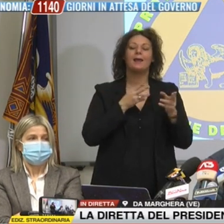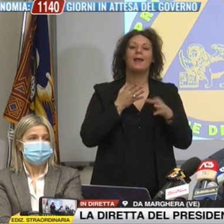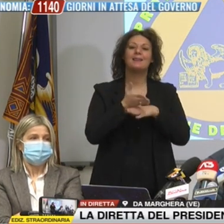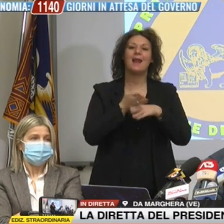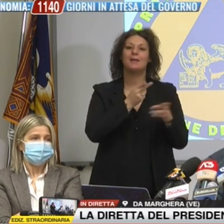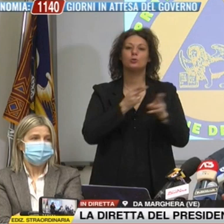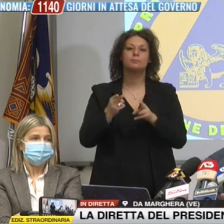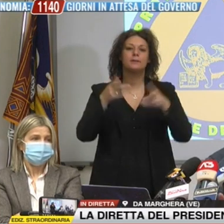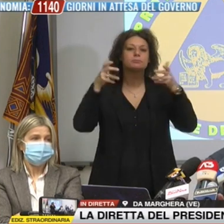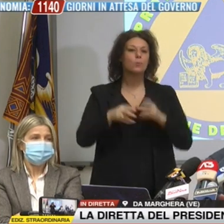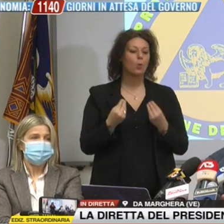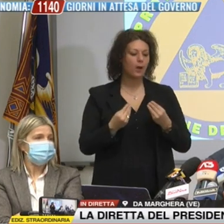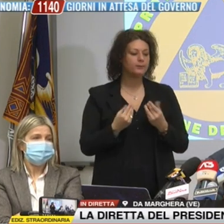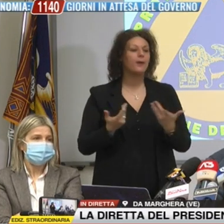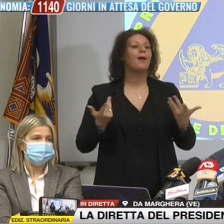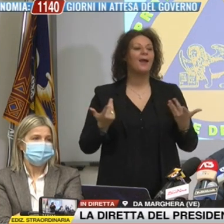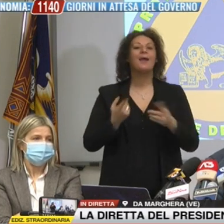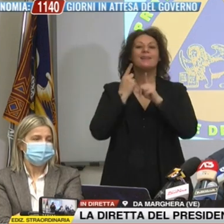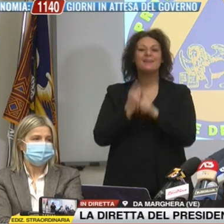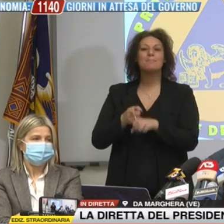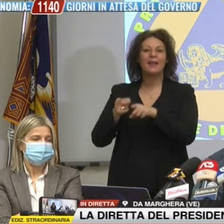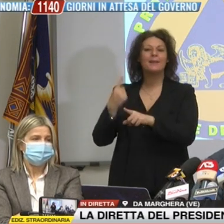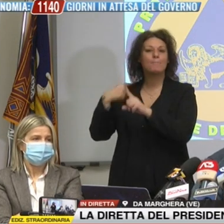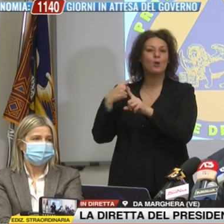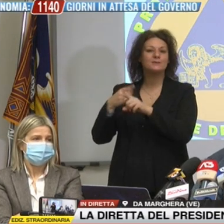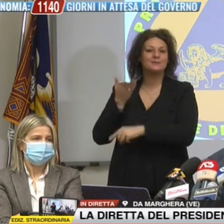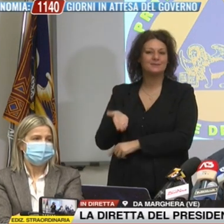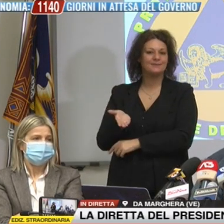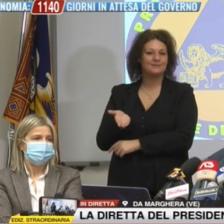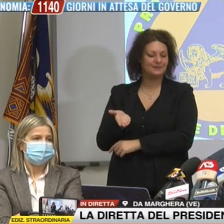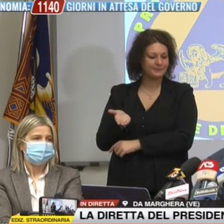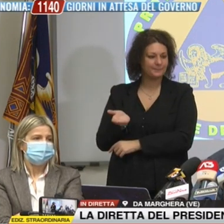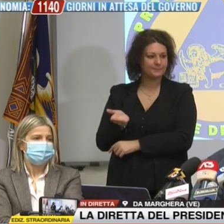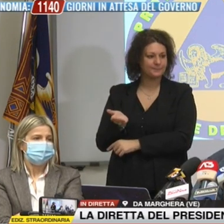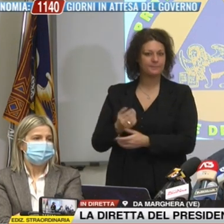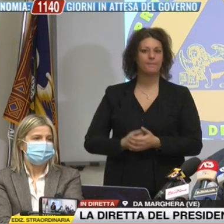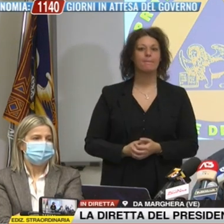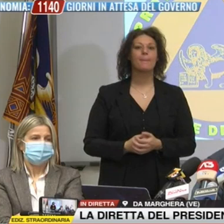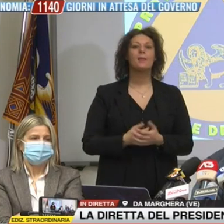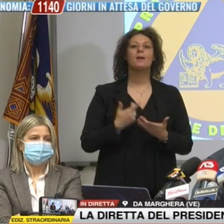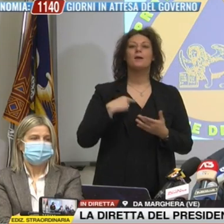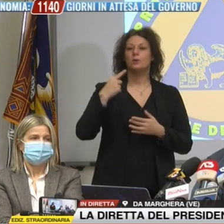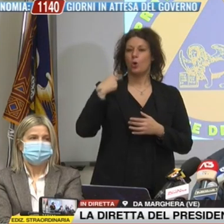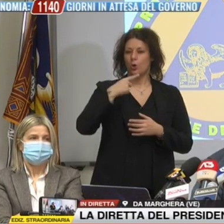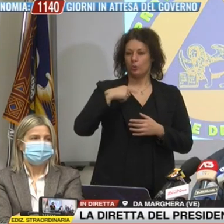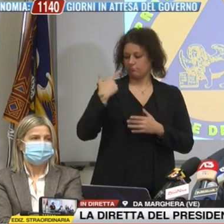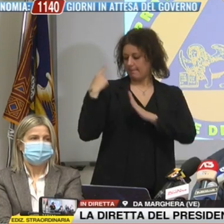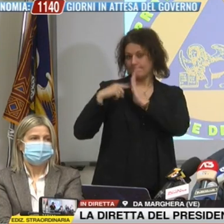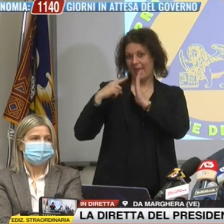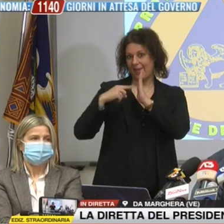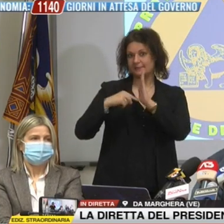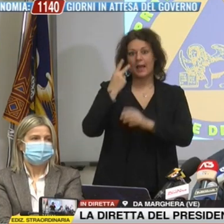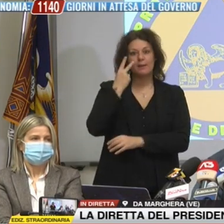Certo. Il problema è che noi abbiamo assistito in questi ultimi mesi ad un incremento